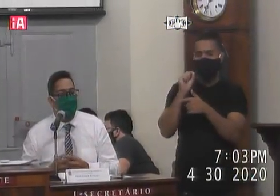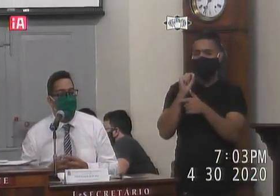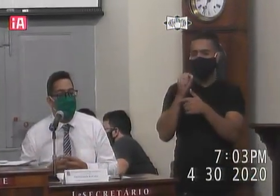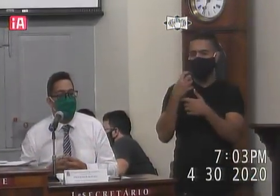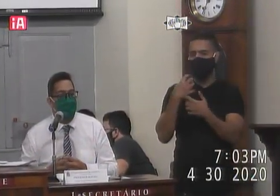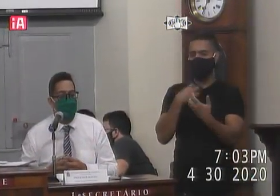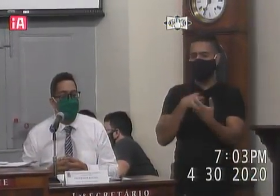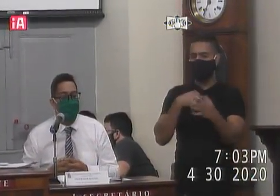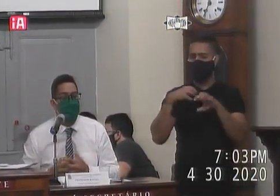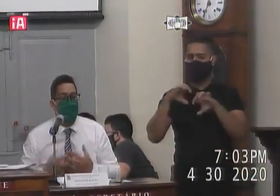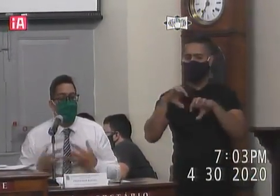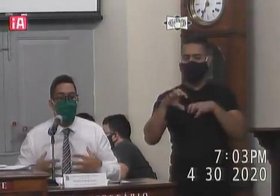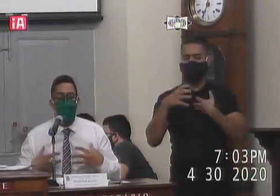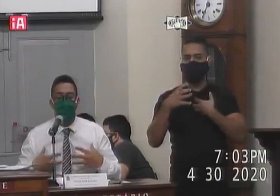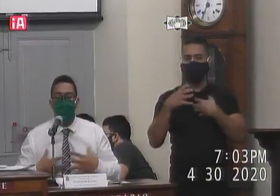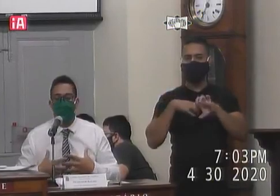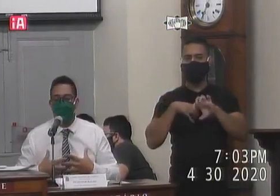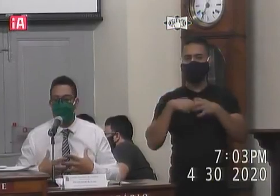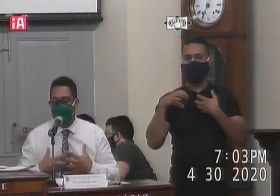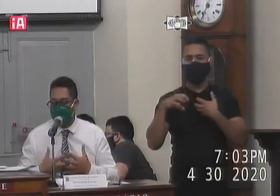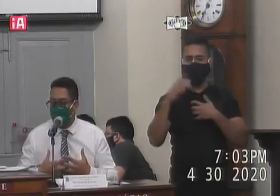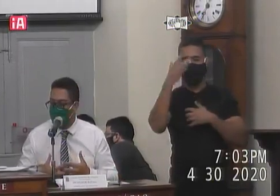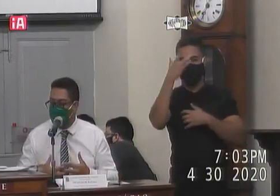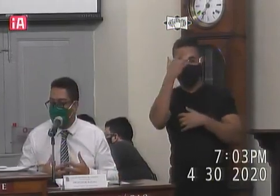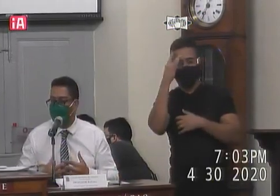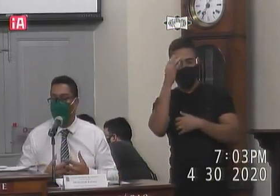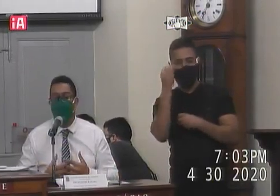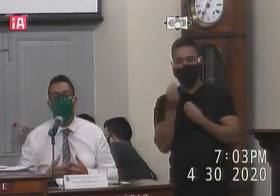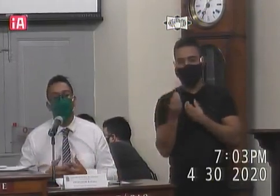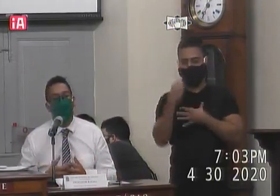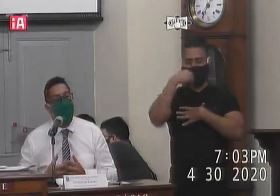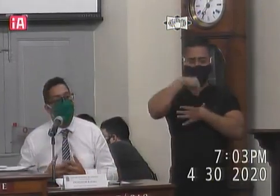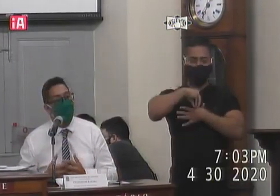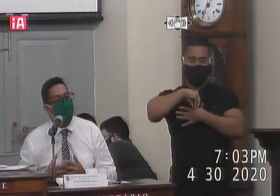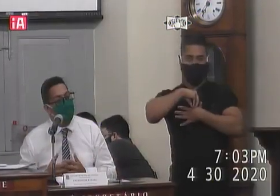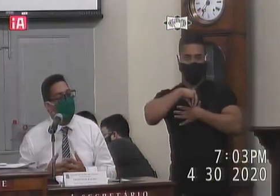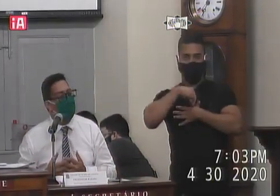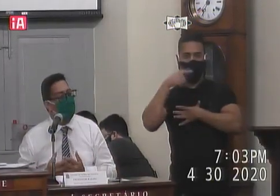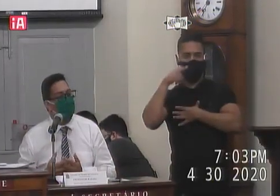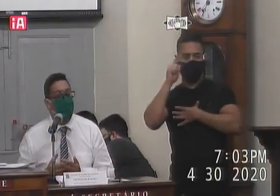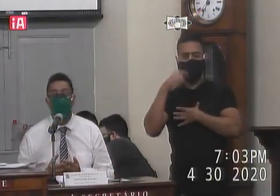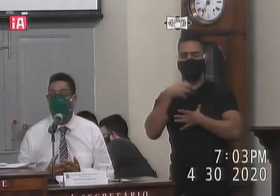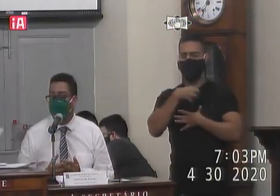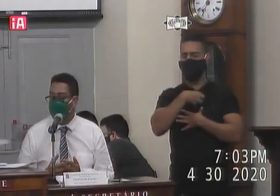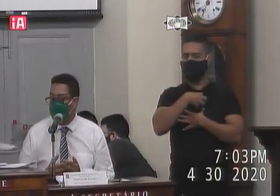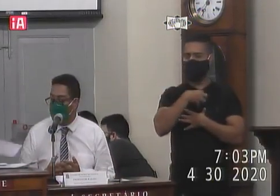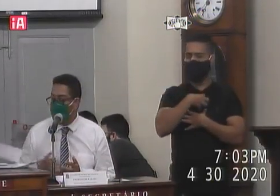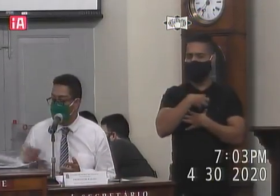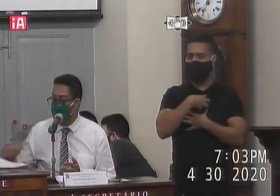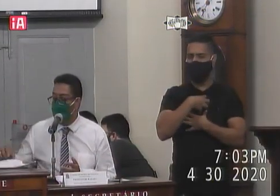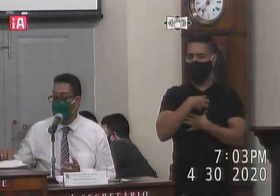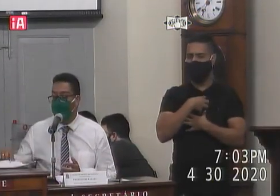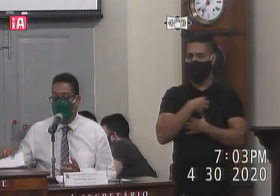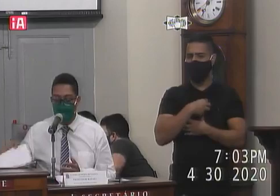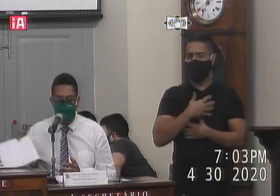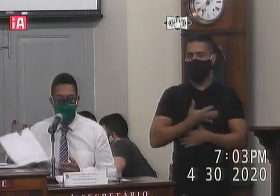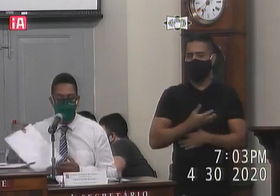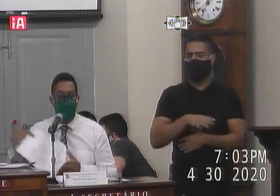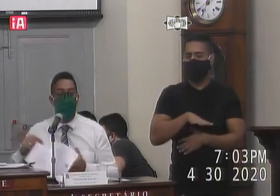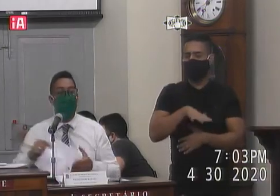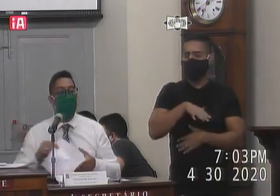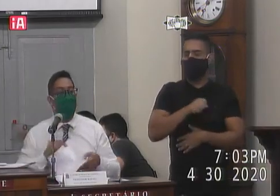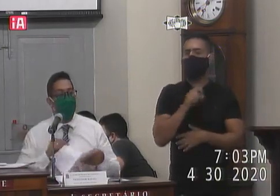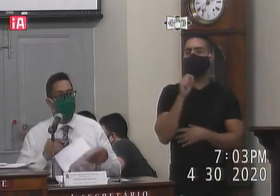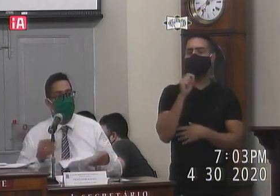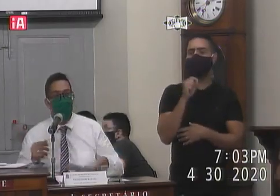a gente começa a ver o que realmente as pessoas são por dentro. E ontem me tocou, foi muito emocionante, ver